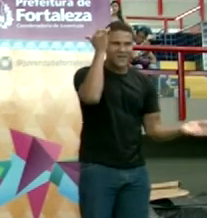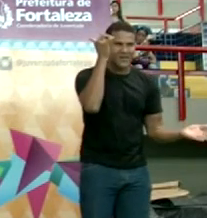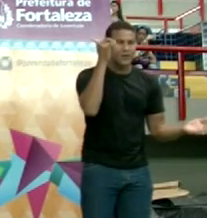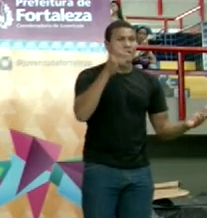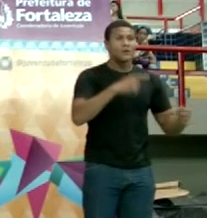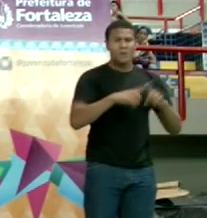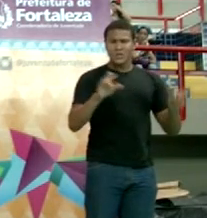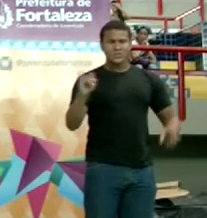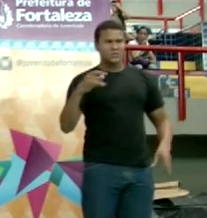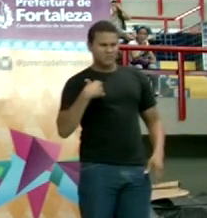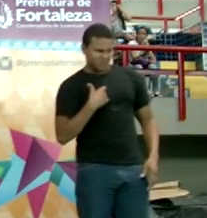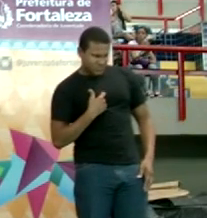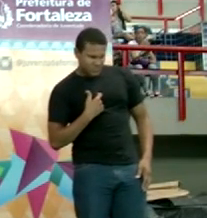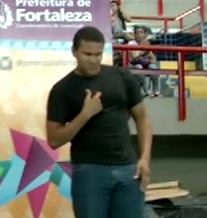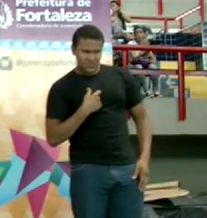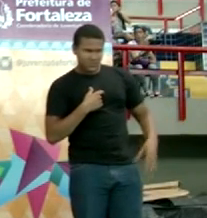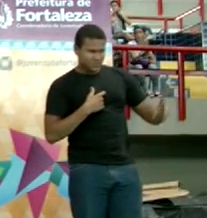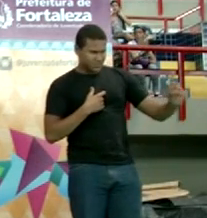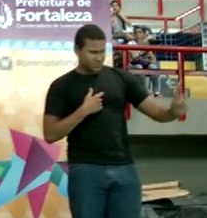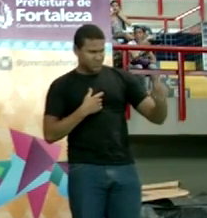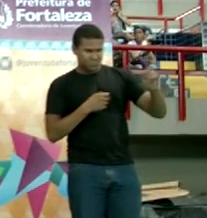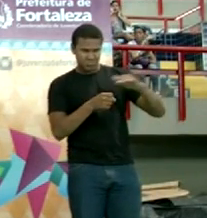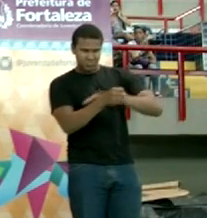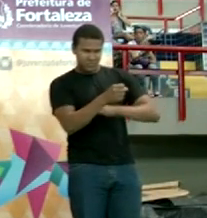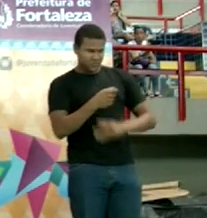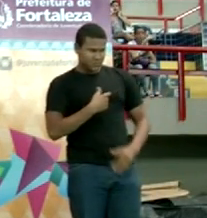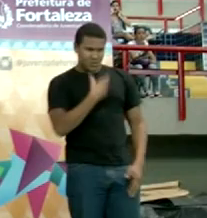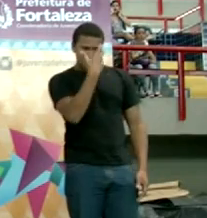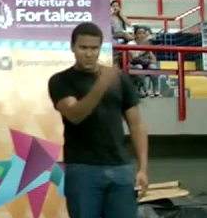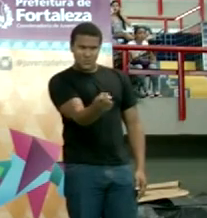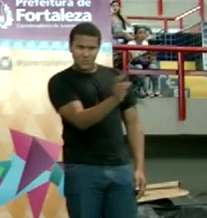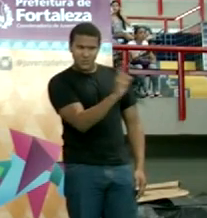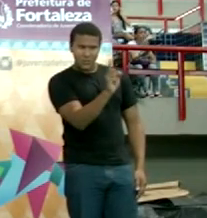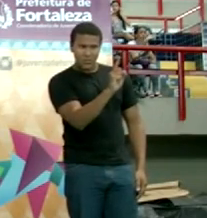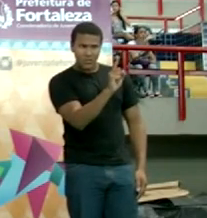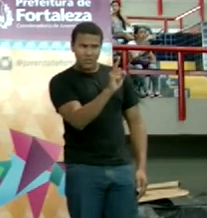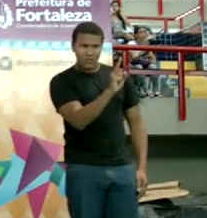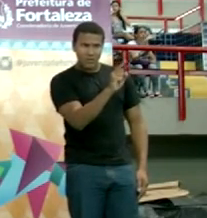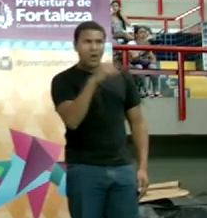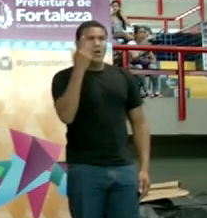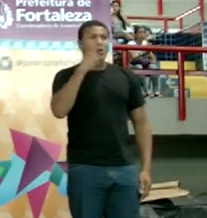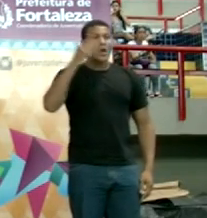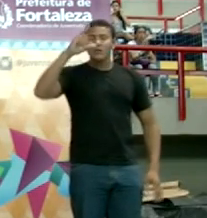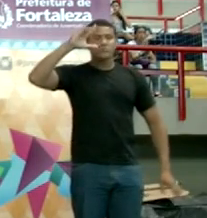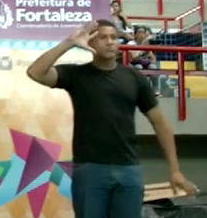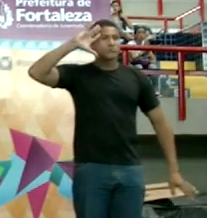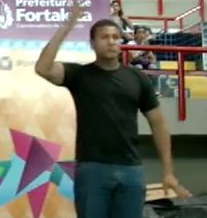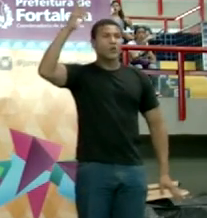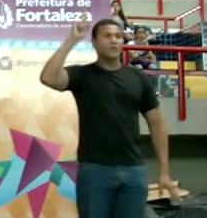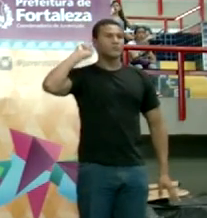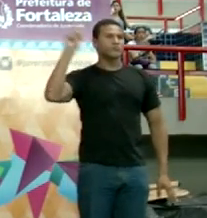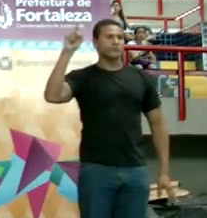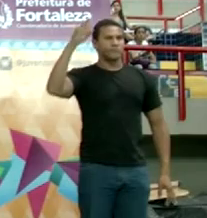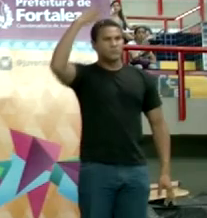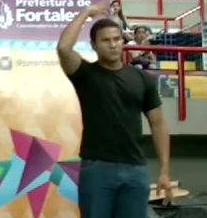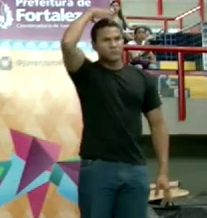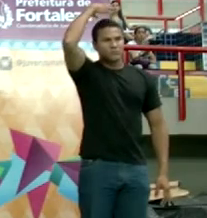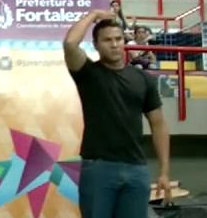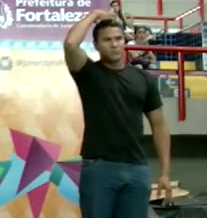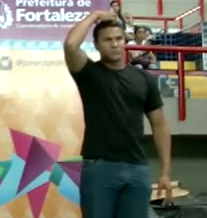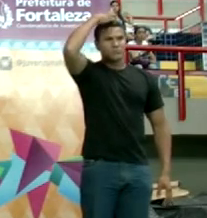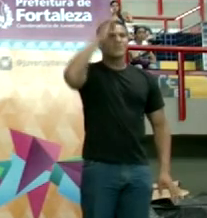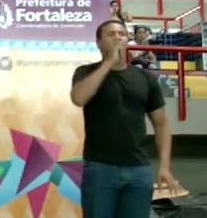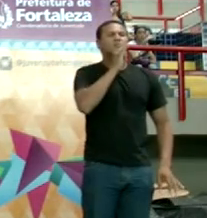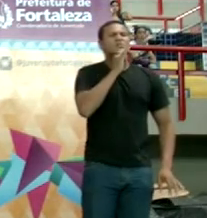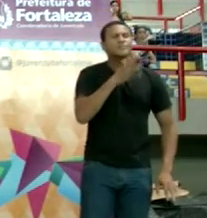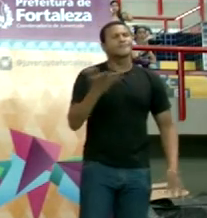Deputados rejeitar o ministério, quem decide é o rei. Eu, imperador, eu chego para o